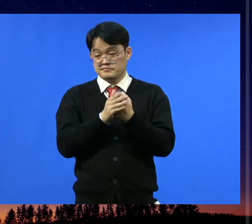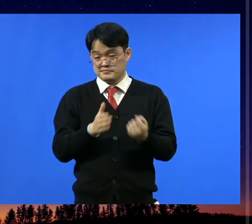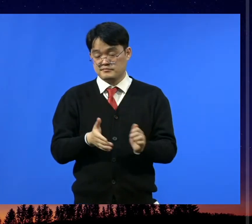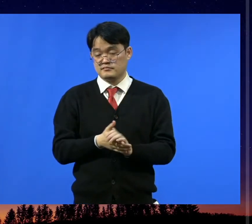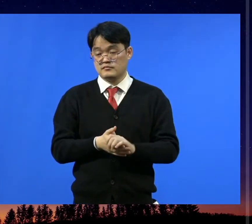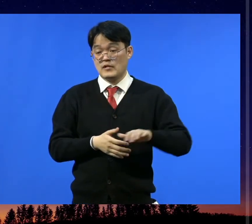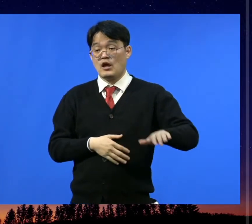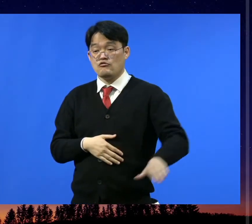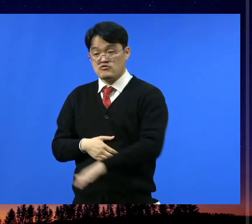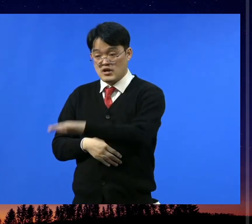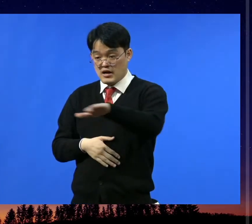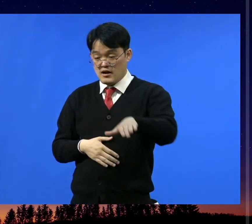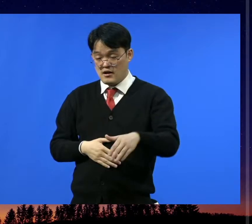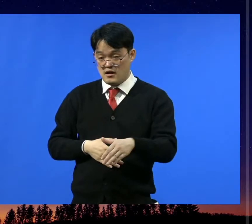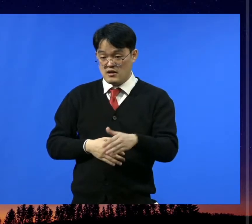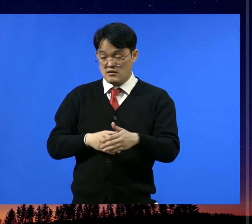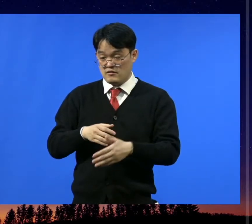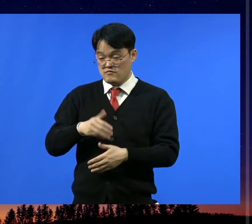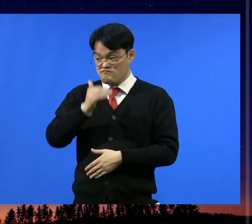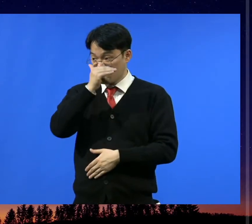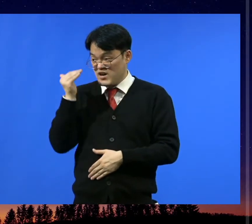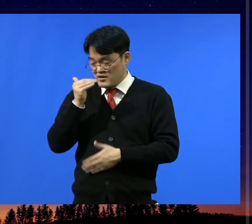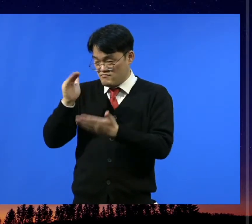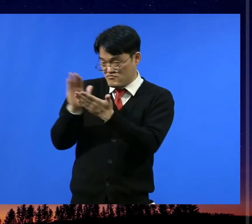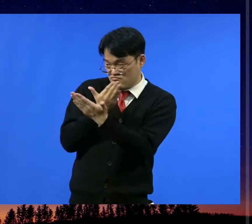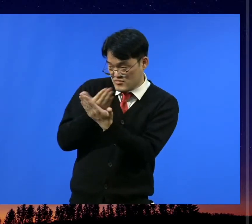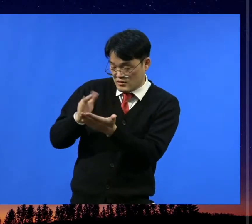이르는가? 깨어 기도할 때예요. 깨어 기도할 때.